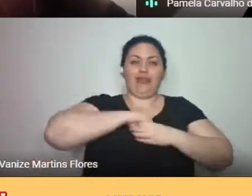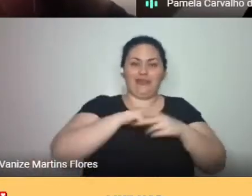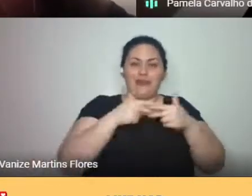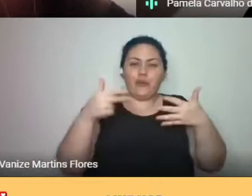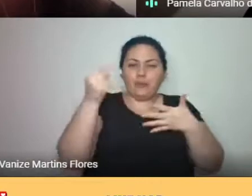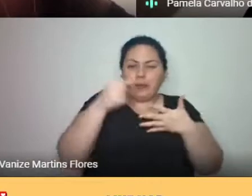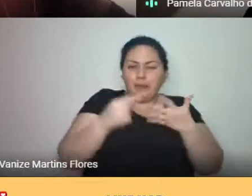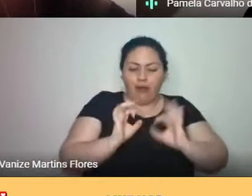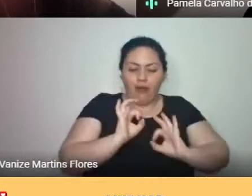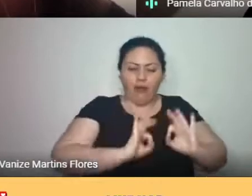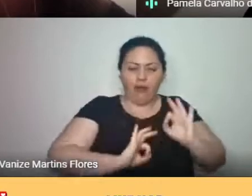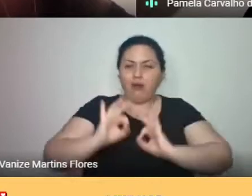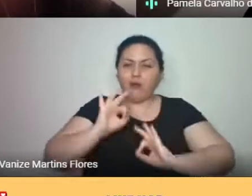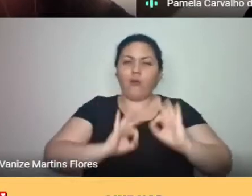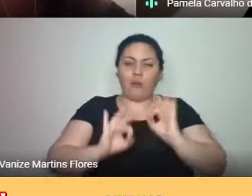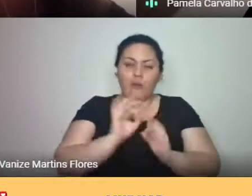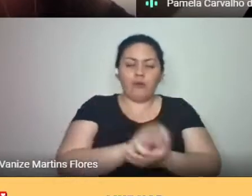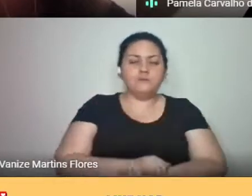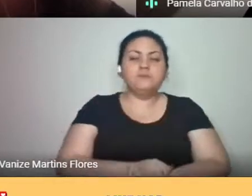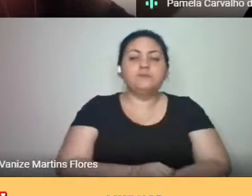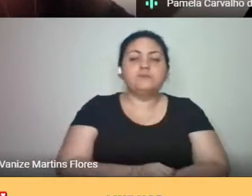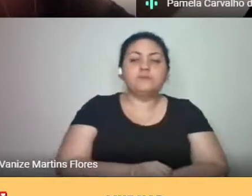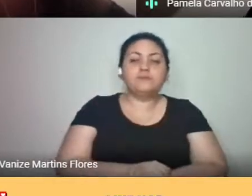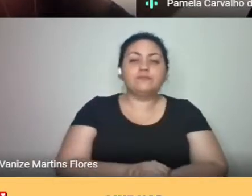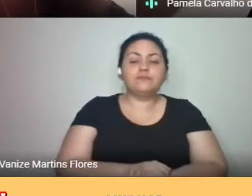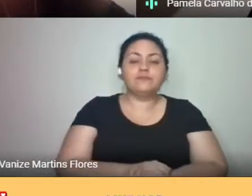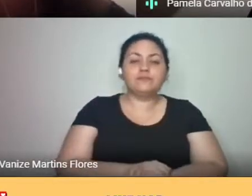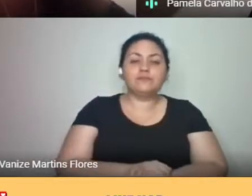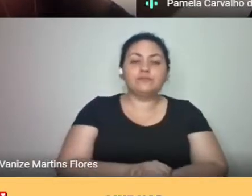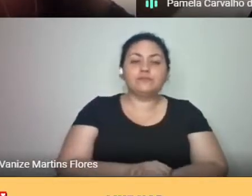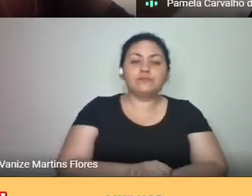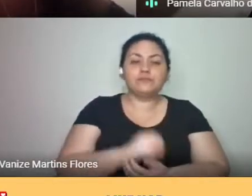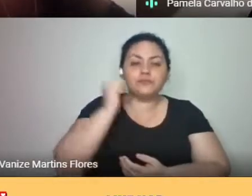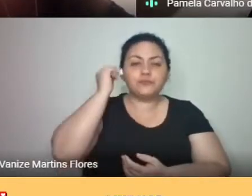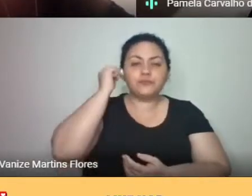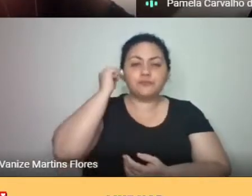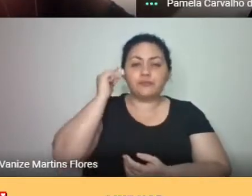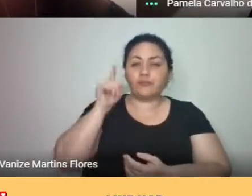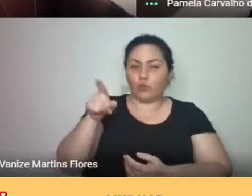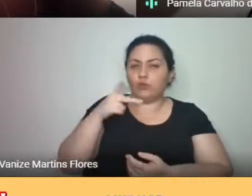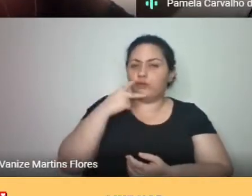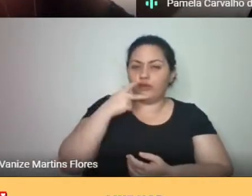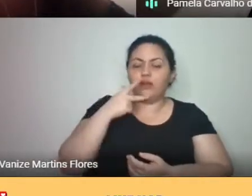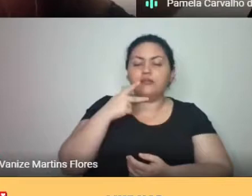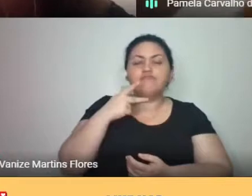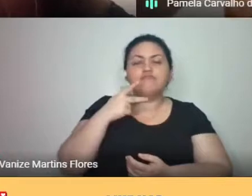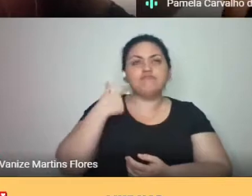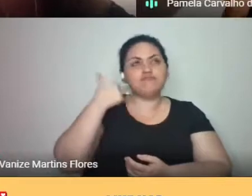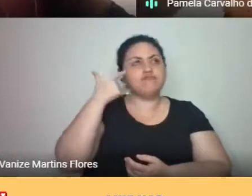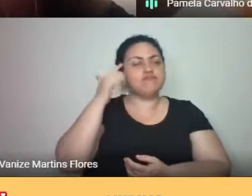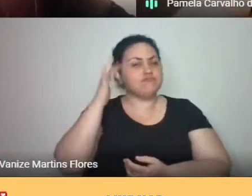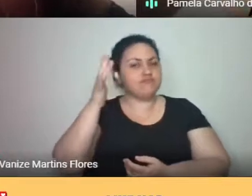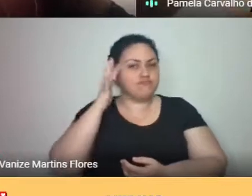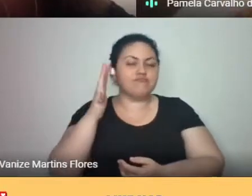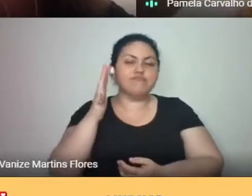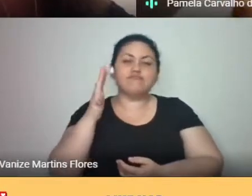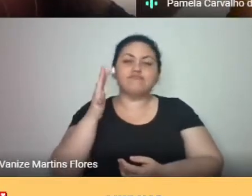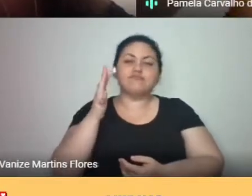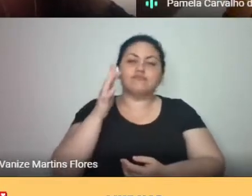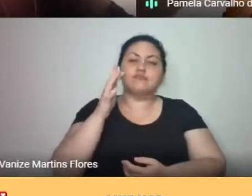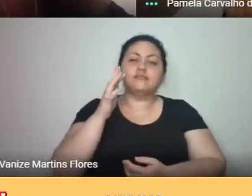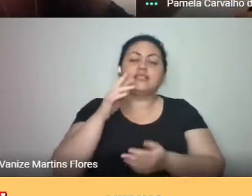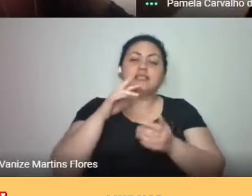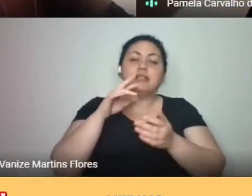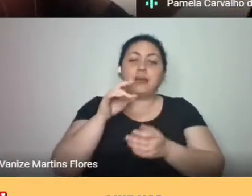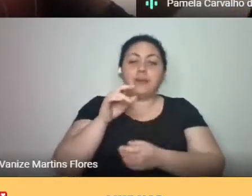Quando tu fala assim, eu fico pensando também, Gi, sobre a importância, o simbólico do desligar, né?